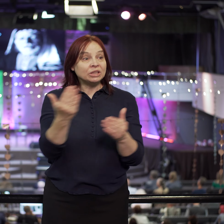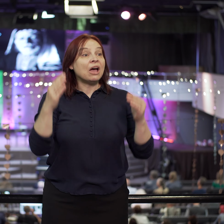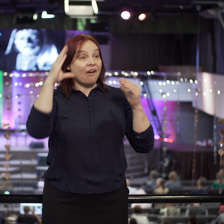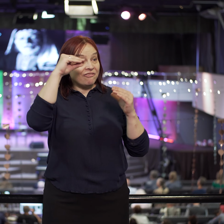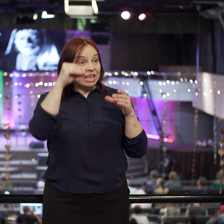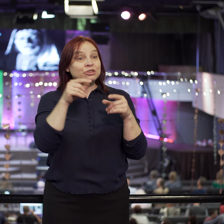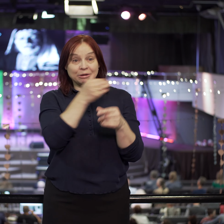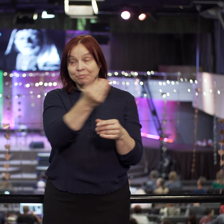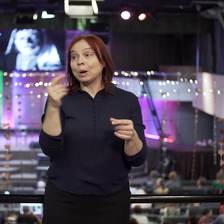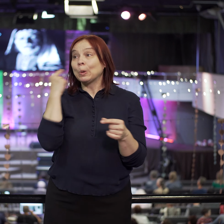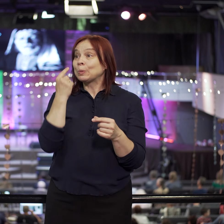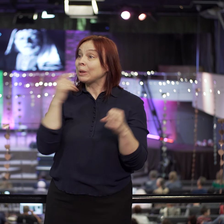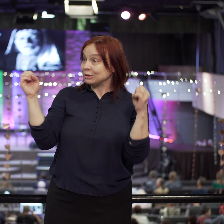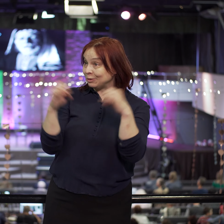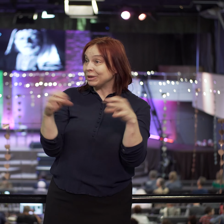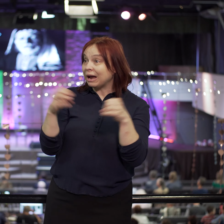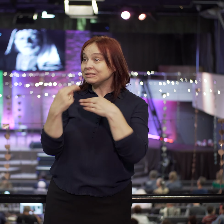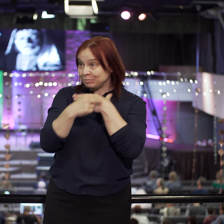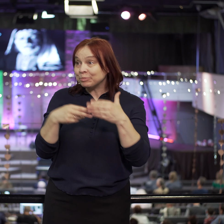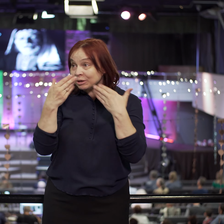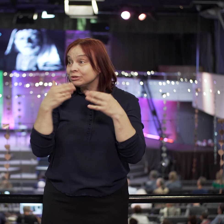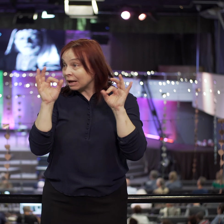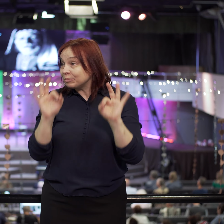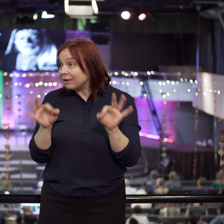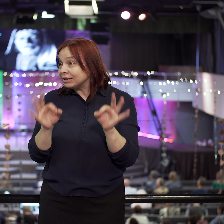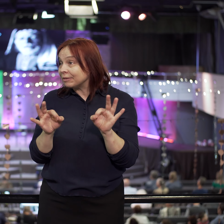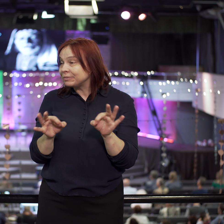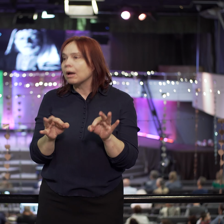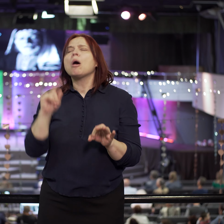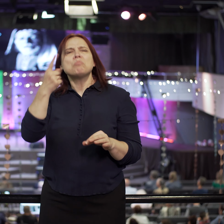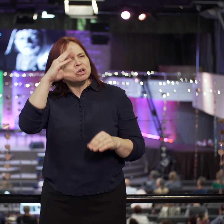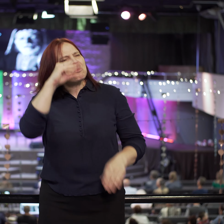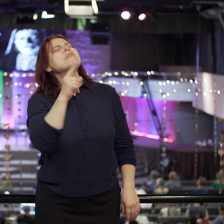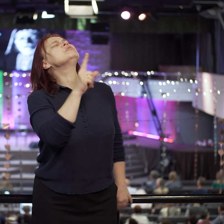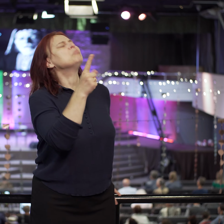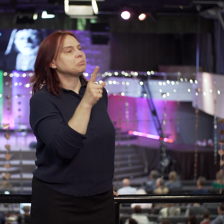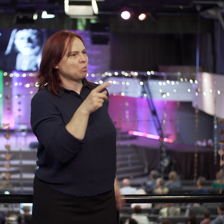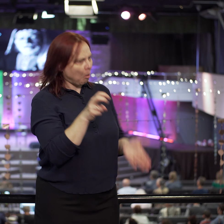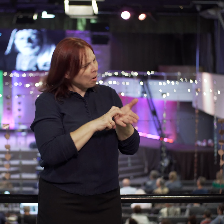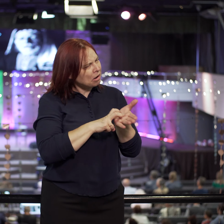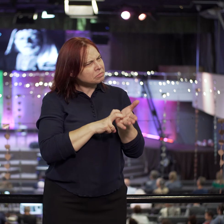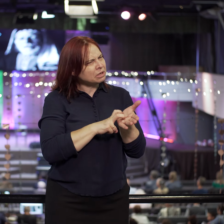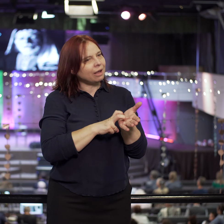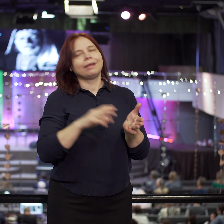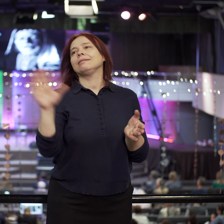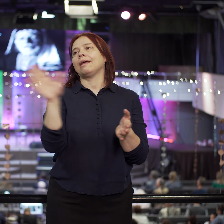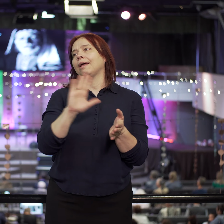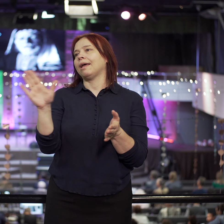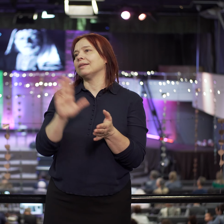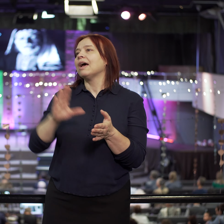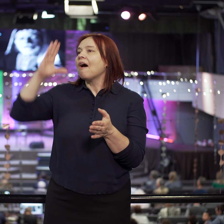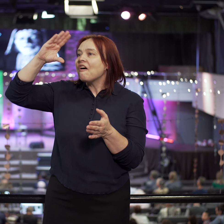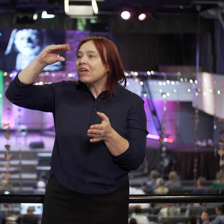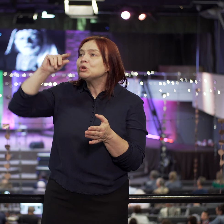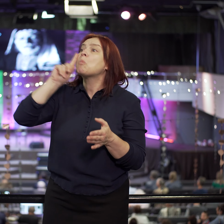проходят? В вечернее время. Это не потому, что мы боимся кого-то, а потому что это всем нам